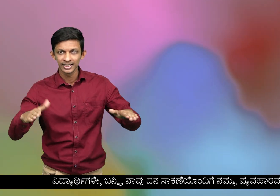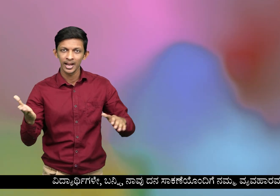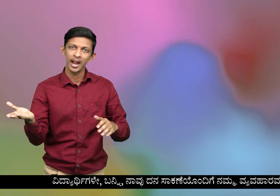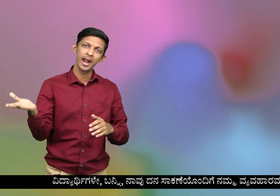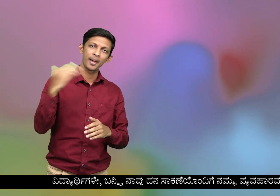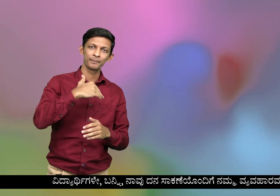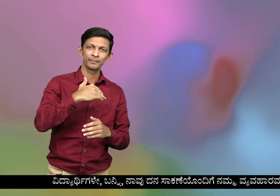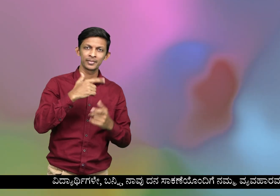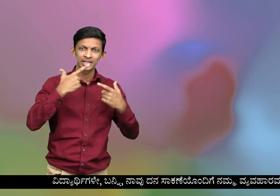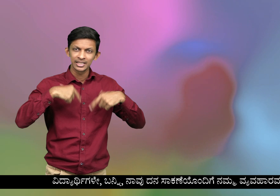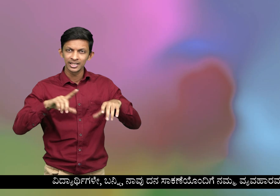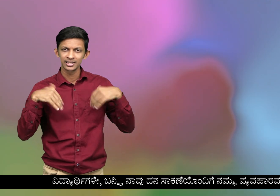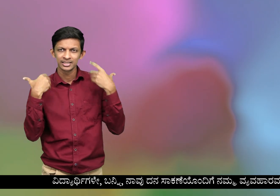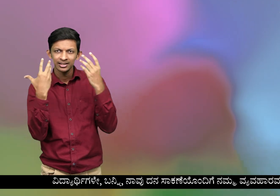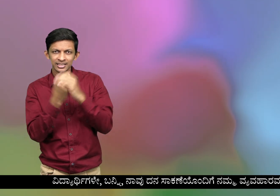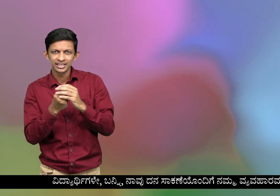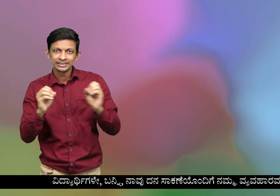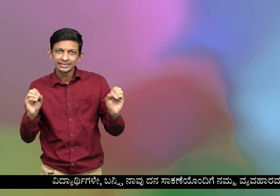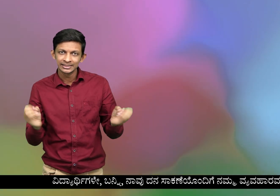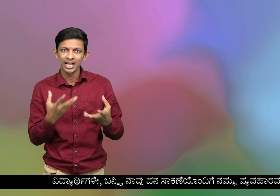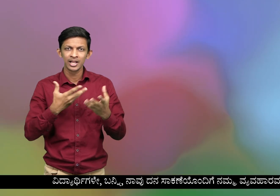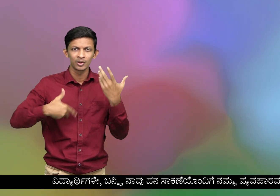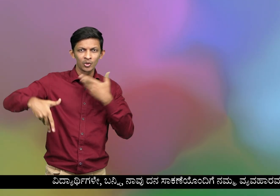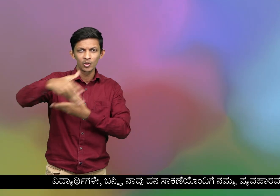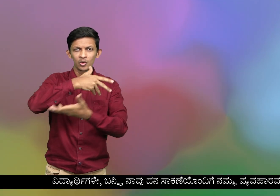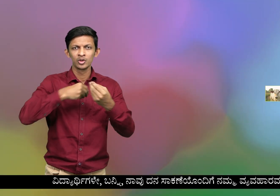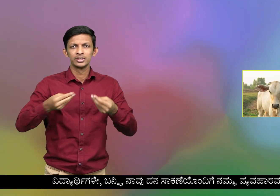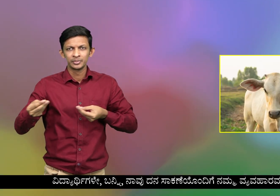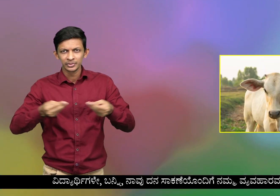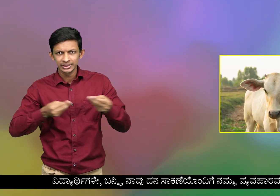ವಿದ್ಯಾರ್ಥಿಗಳೇ, ಬನ್ನಿ ನಾವು ದನ ಸಾಕಣೆಯೊಂದಿಗೆ ನಮ್ಮ ವ್ಯವಹಾರವನ್ನು ಪ್ರಾರಂಭಿಸೋಣ.